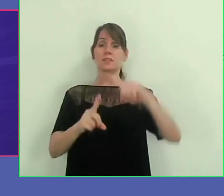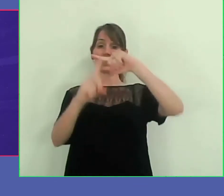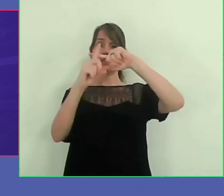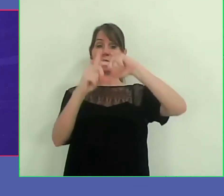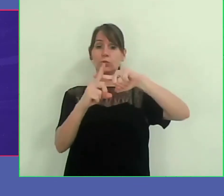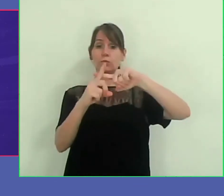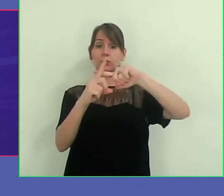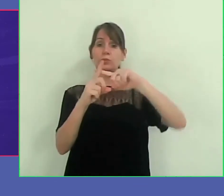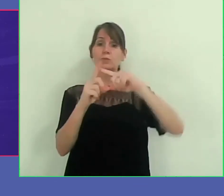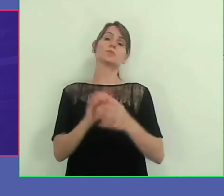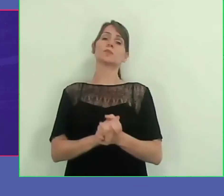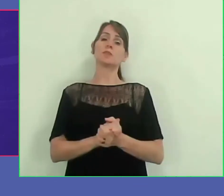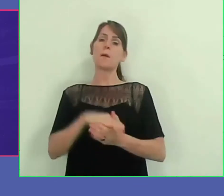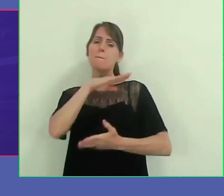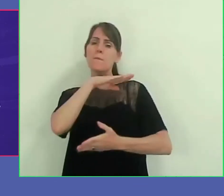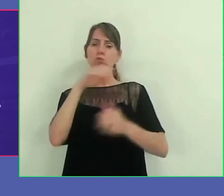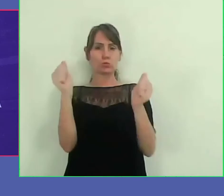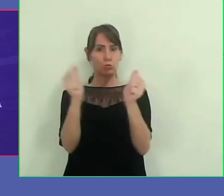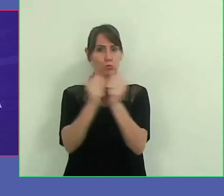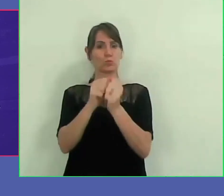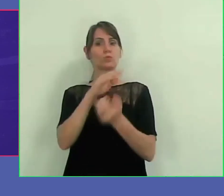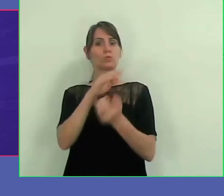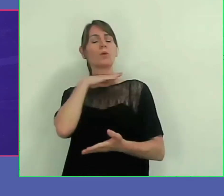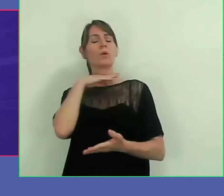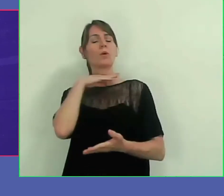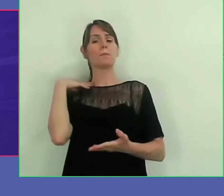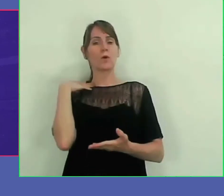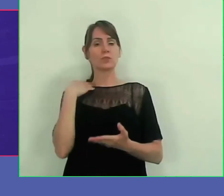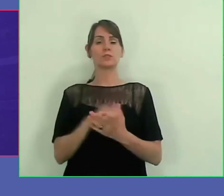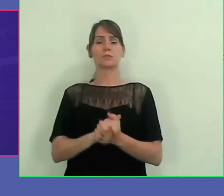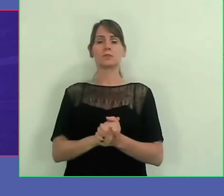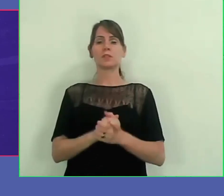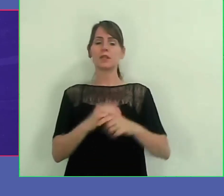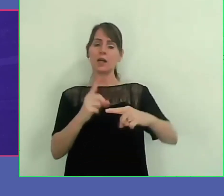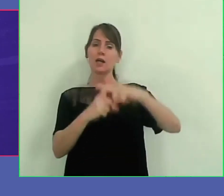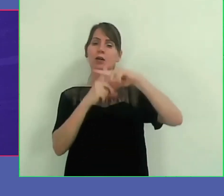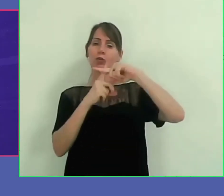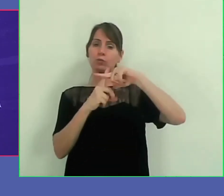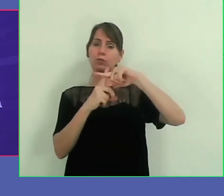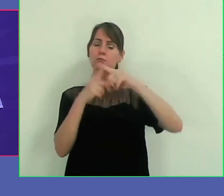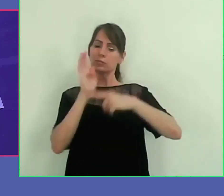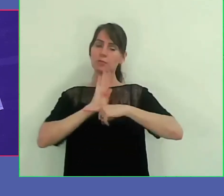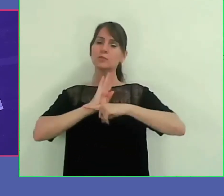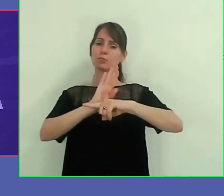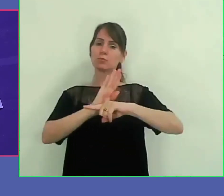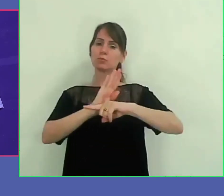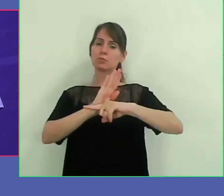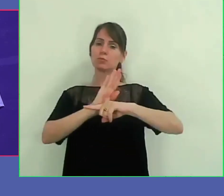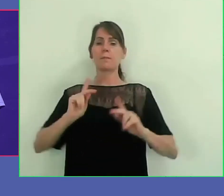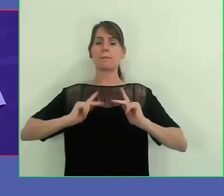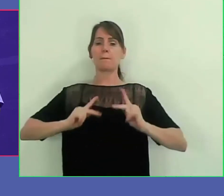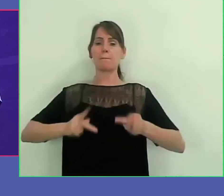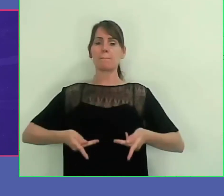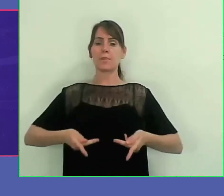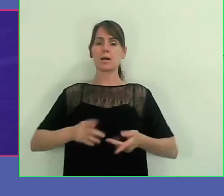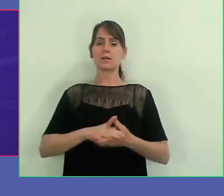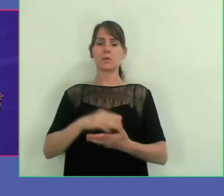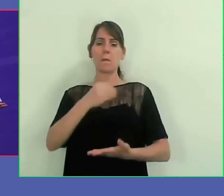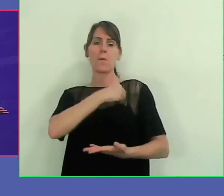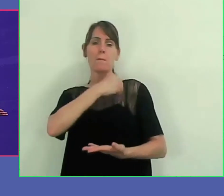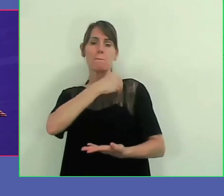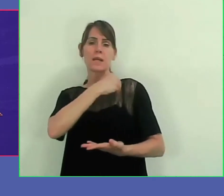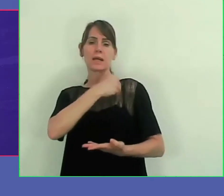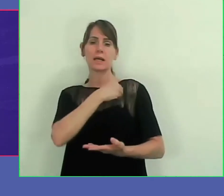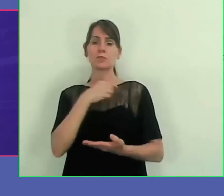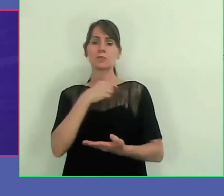e a morte, né? A cruz é a solução para a natureza do pecado. Nós temos que morrer para esse